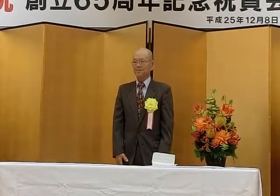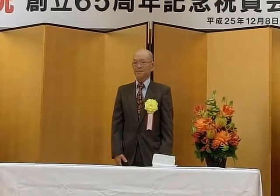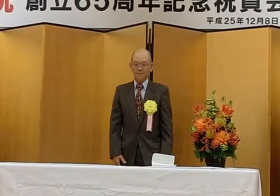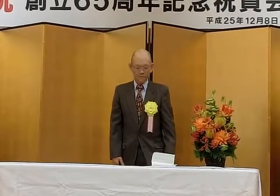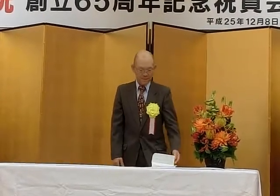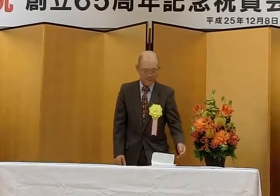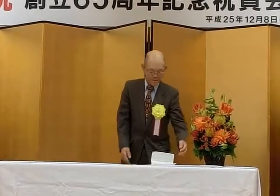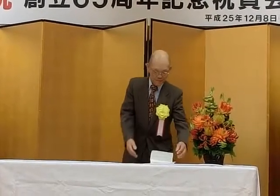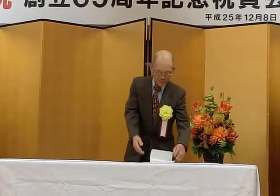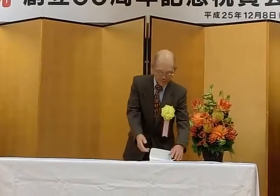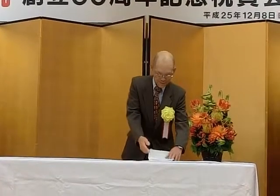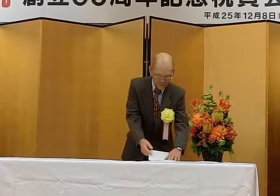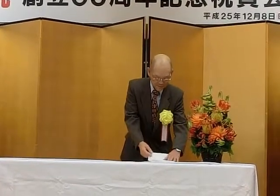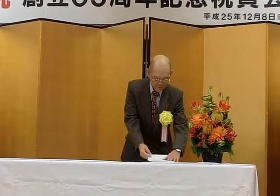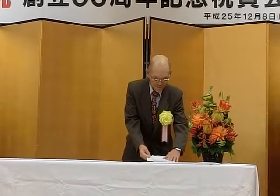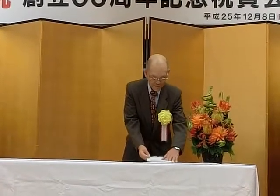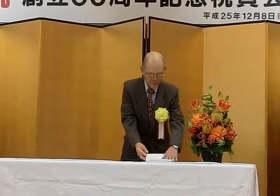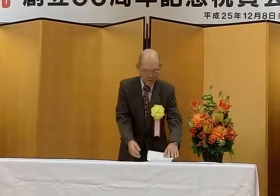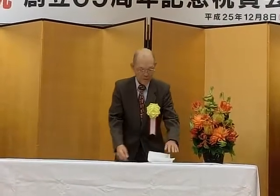受賞いただきました。ありがとうございました。